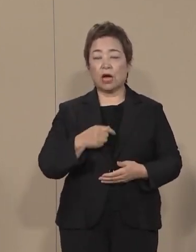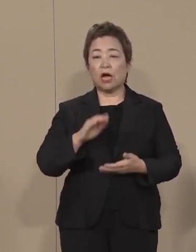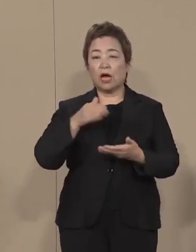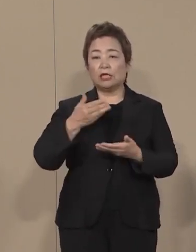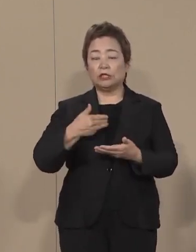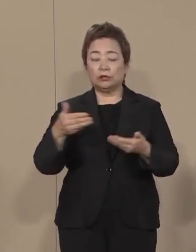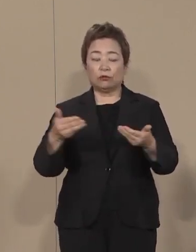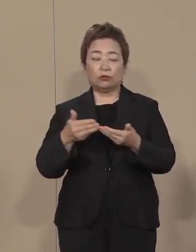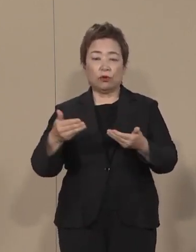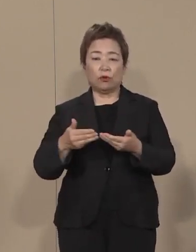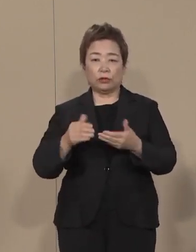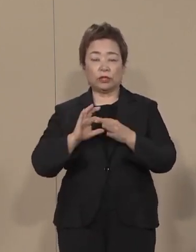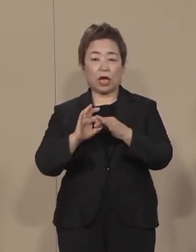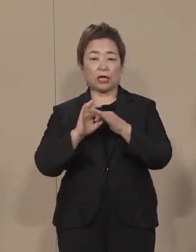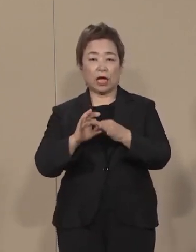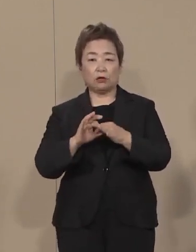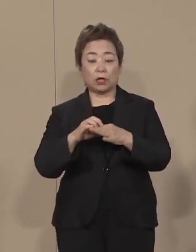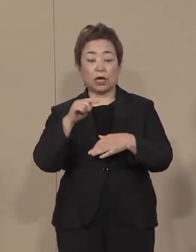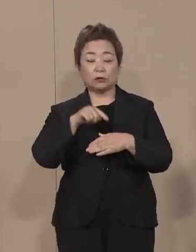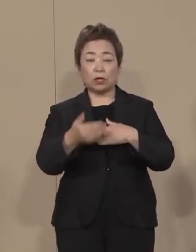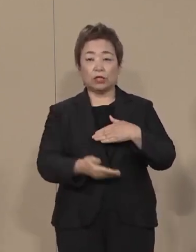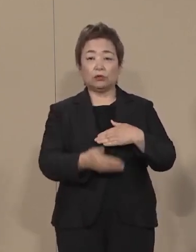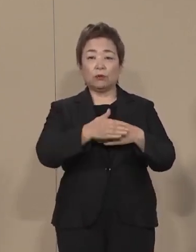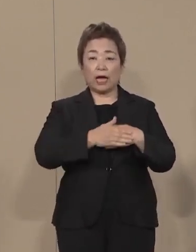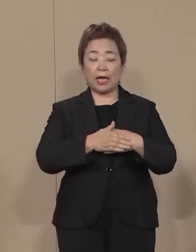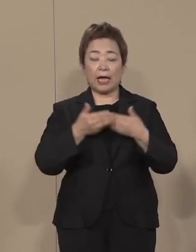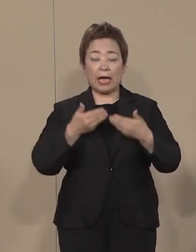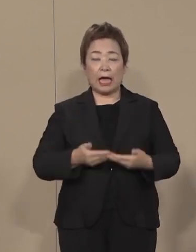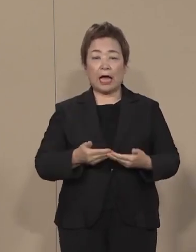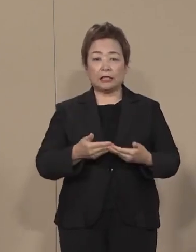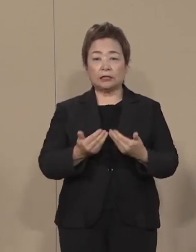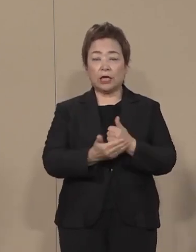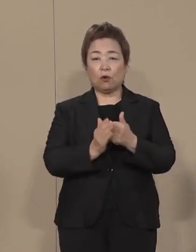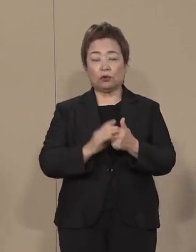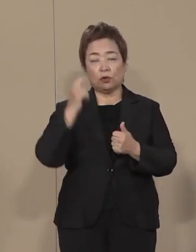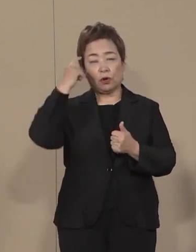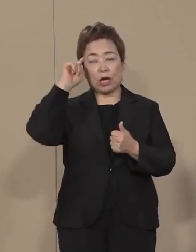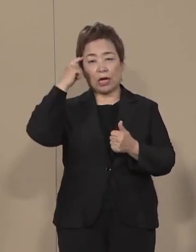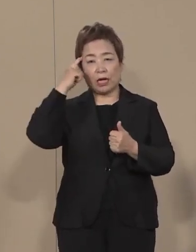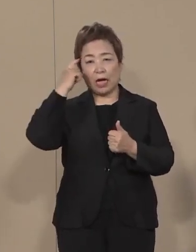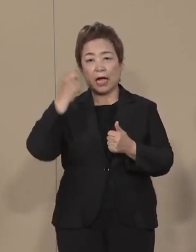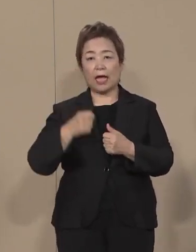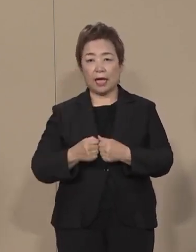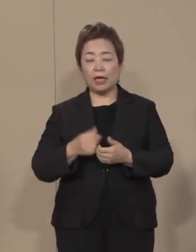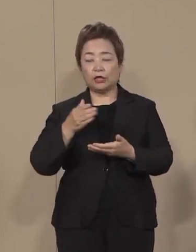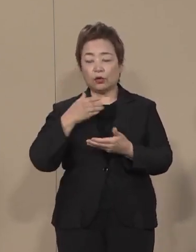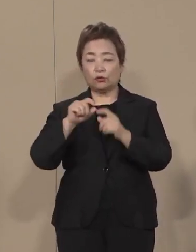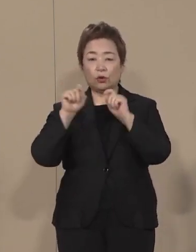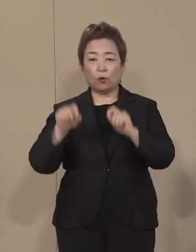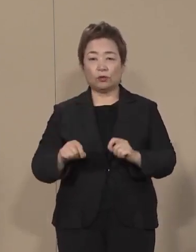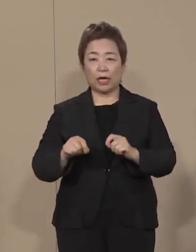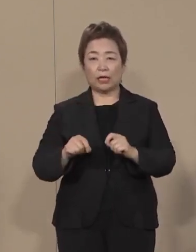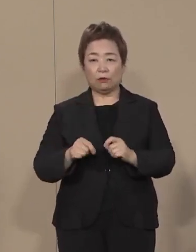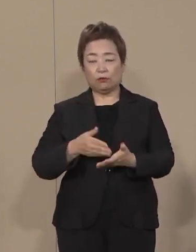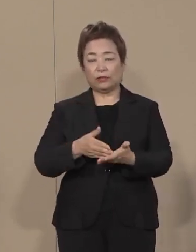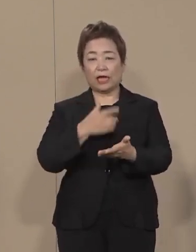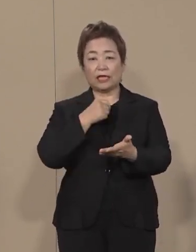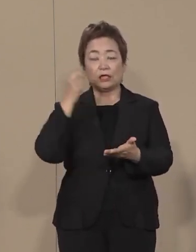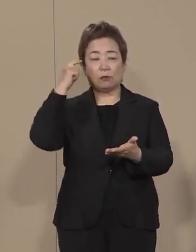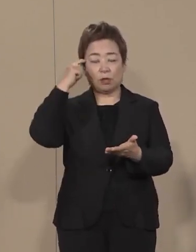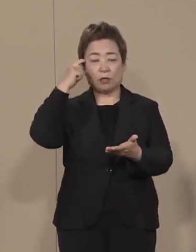私は以上に加え安全保障としての食糧問題を訴えたいと思います